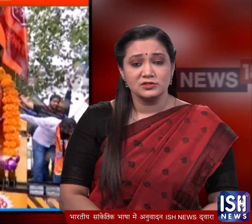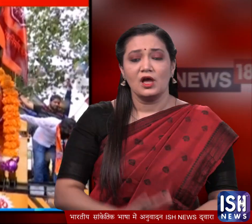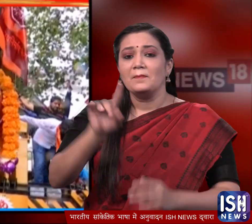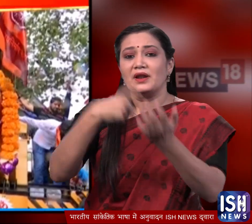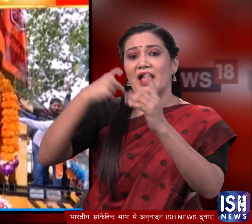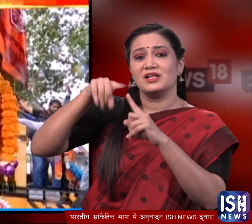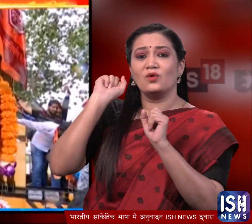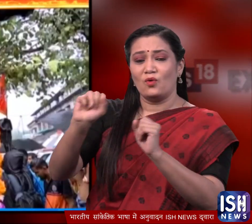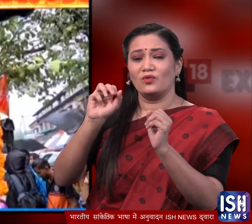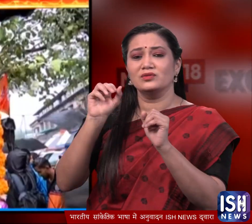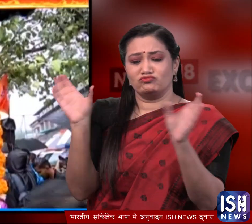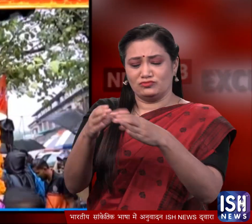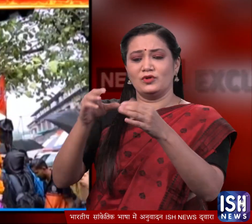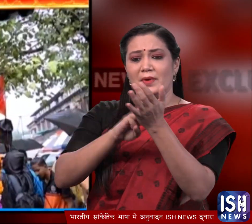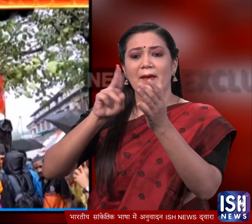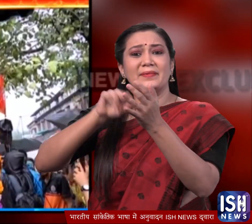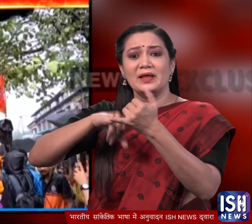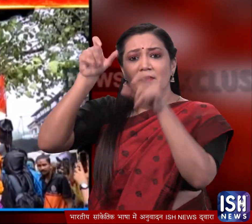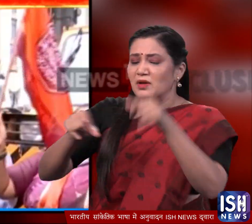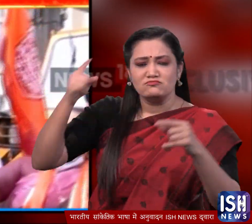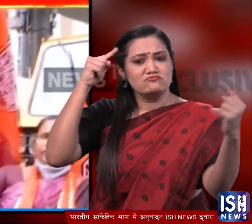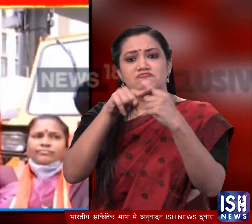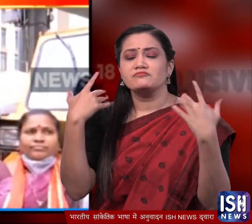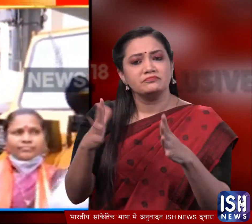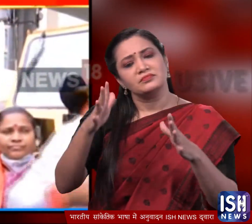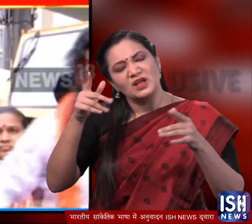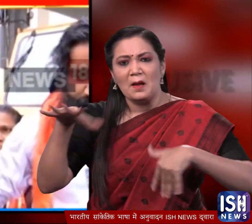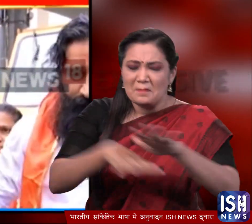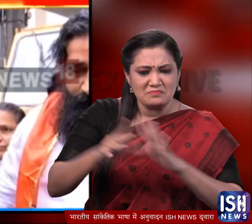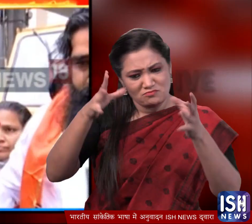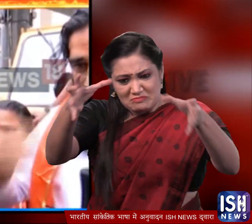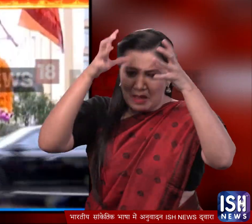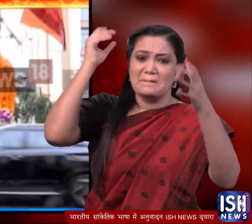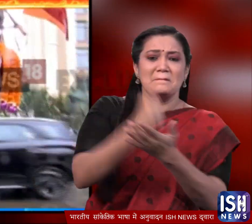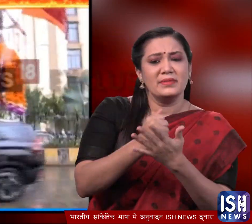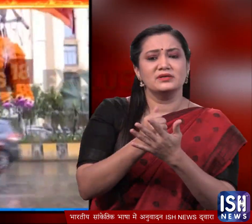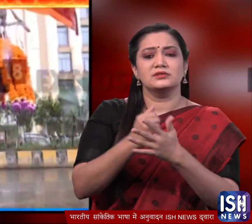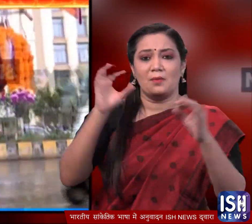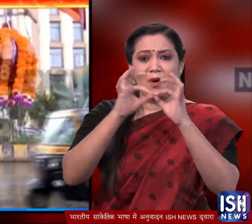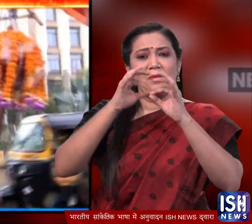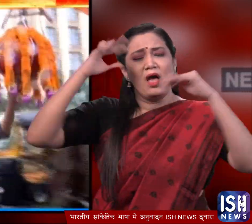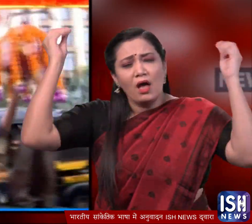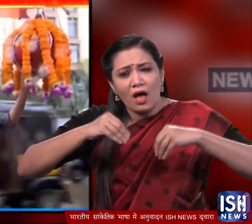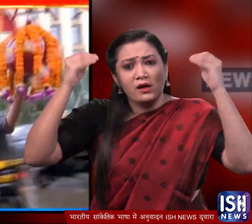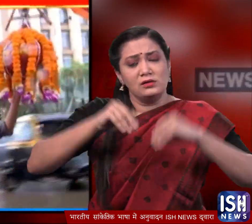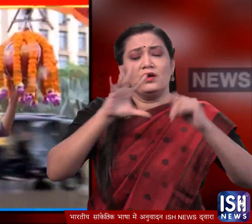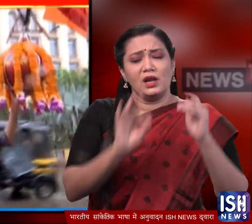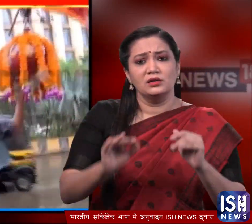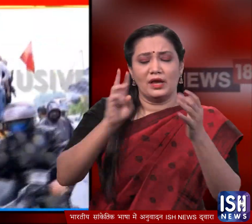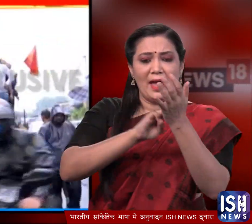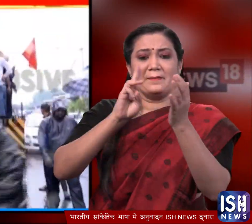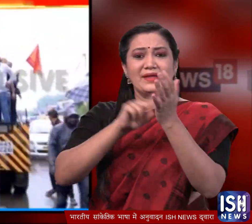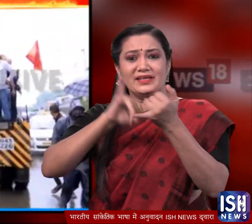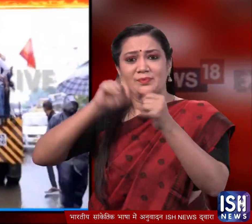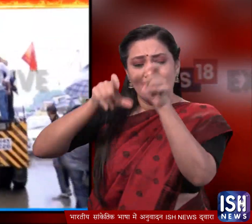राज ठाकरे की पार्टी एमएनएस के कार्यकर्ता नहीं माने और वो लोग दही हांडी मनाने के लिए सड़कों पर उतर आए। मुंबई में बारिश के बीच एमएनएस के लोग एक